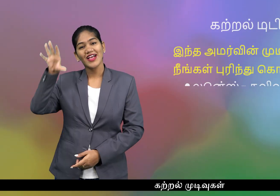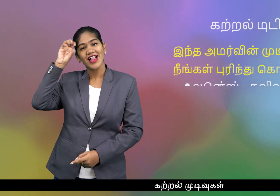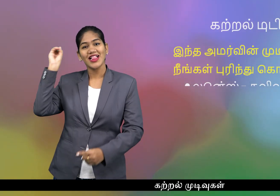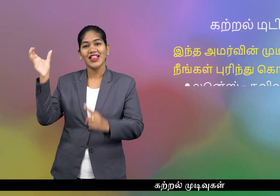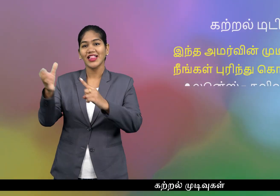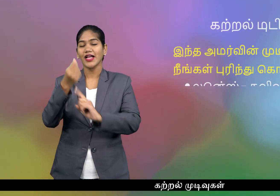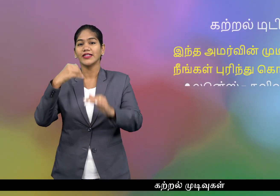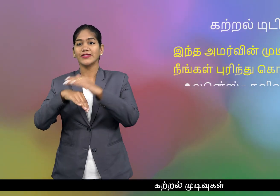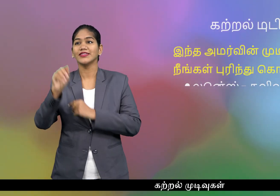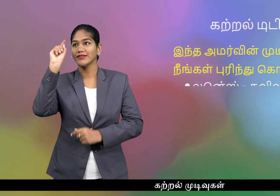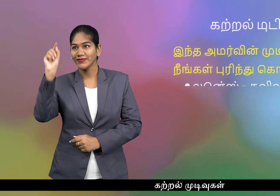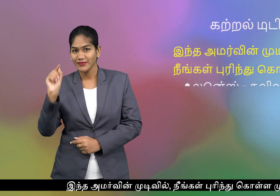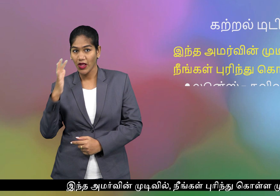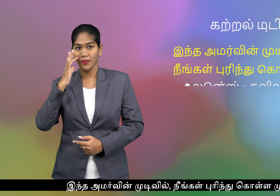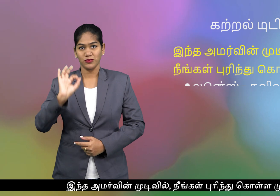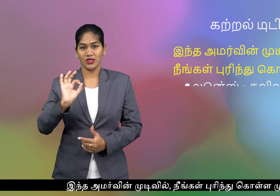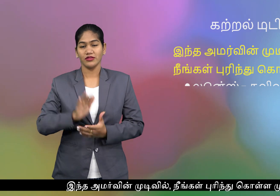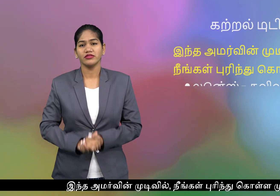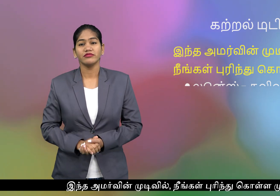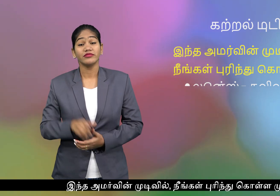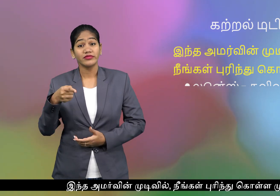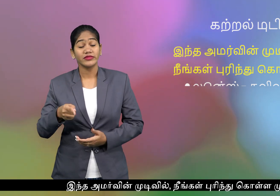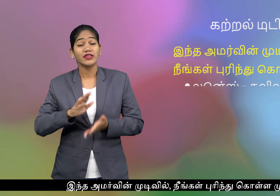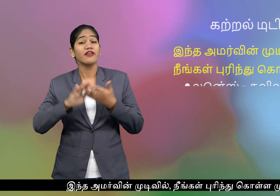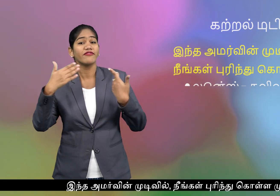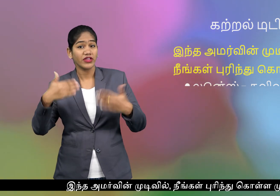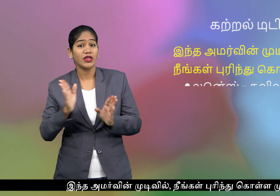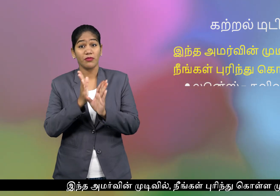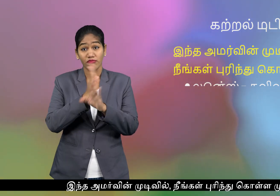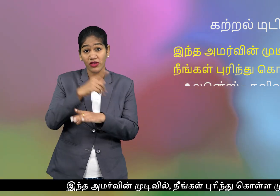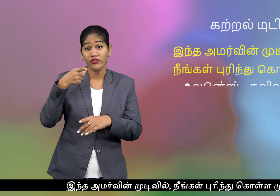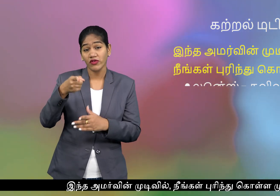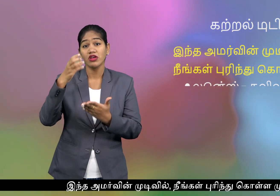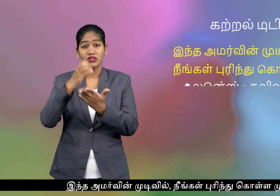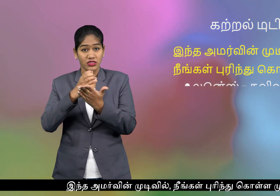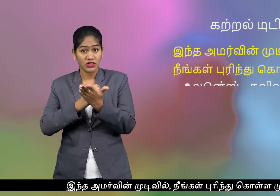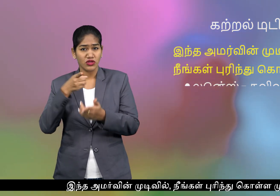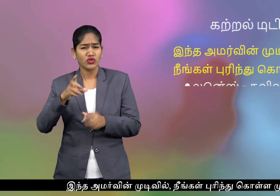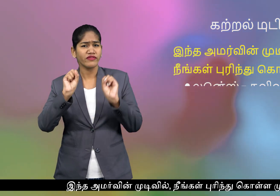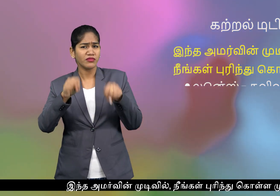கற்றுக்கொள்வீர்கள். இந்த அமர்வின் முடிவில் நீங்கள் புரிந்து கொள்ள முடியும்.